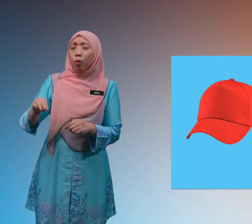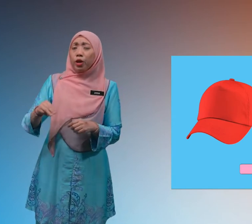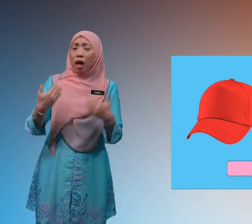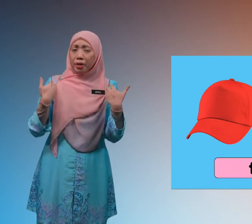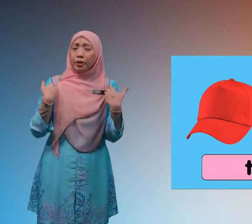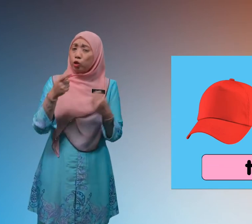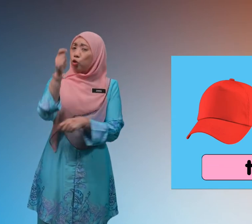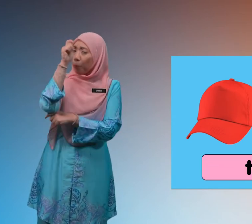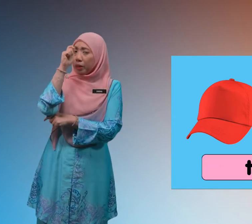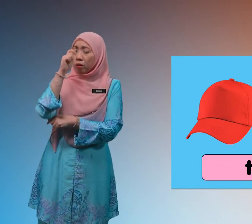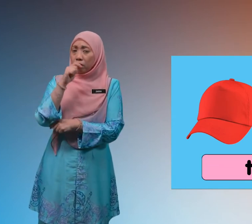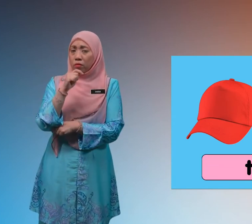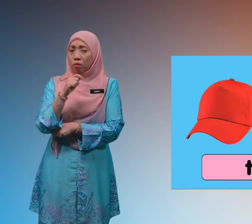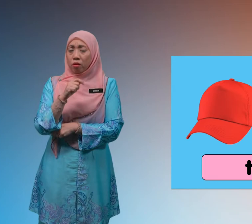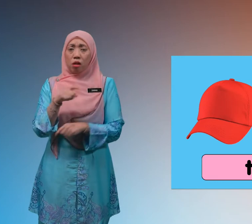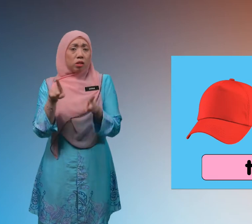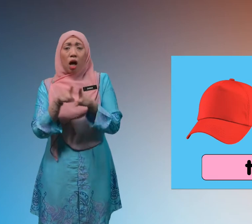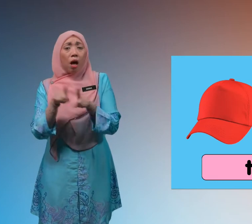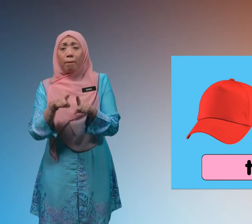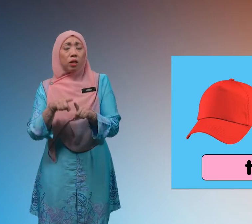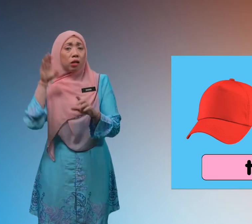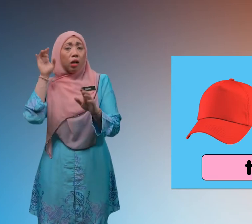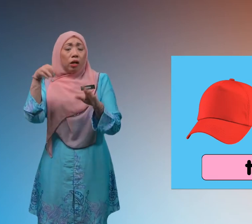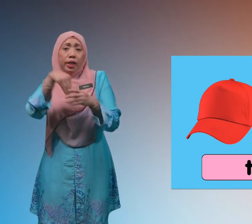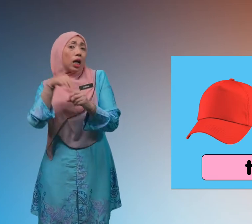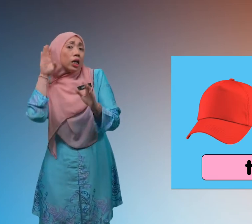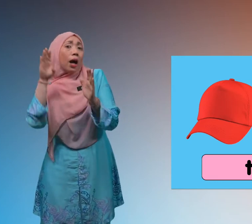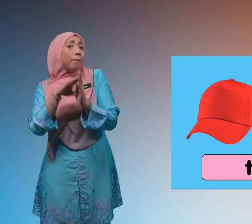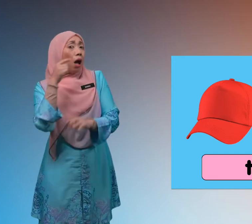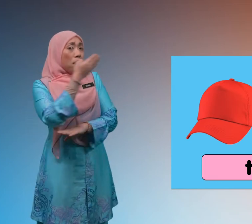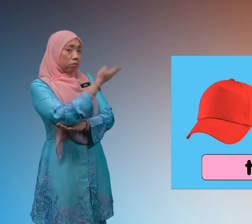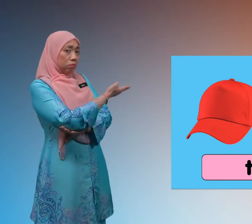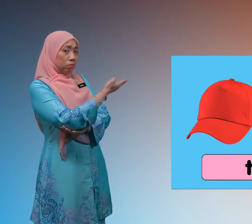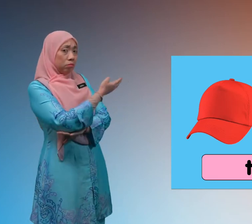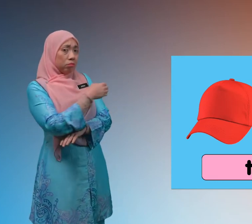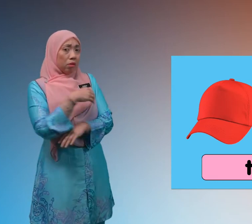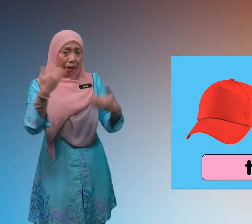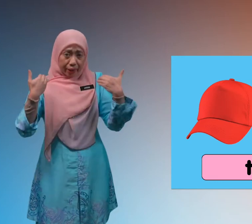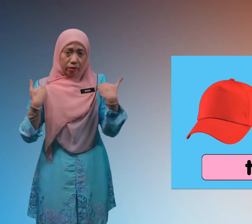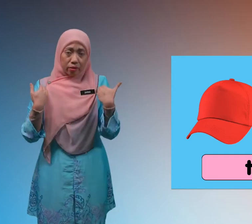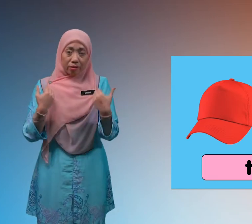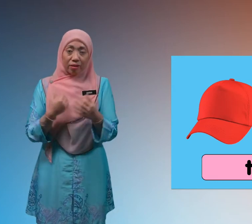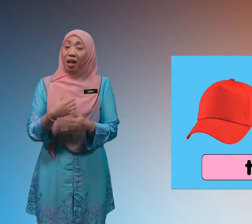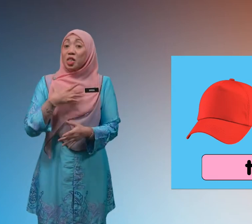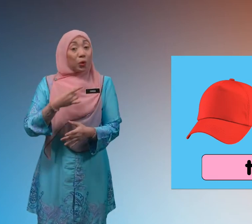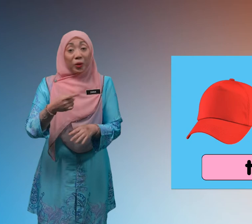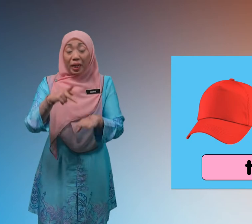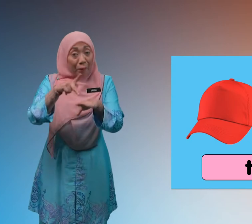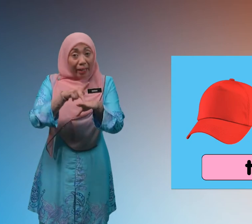Murid-murid ada topi. Sama dalam gambar. Ada. Suka